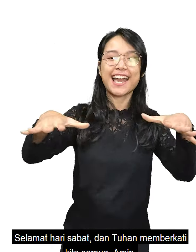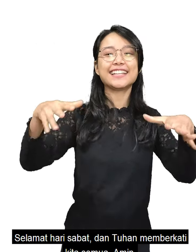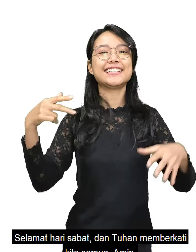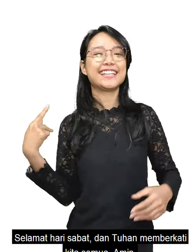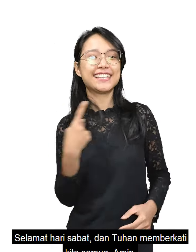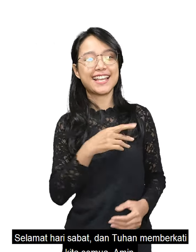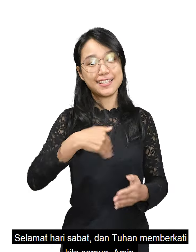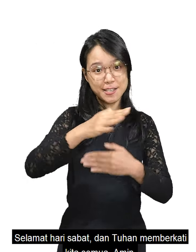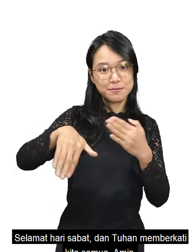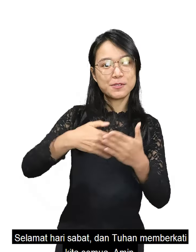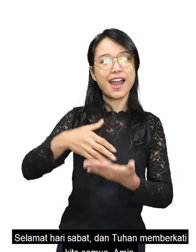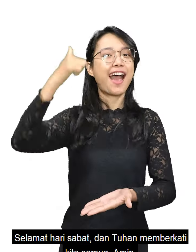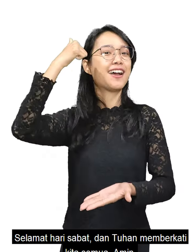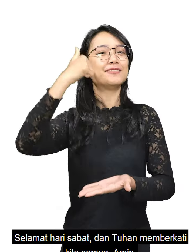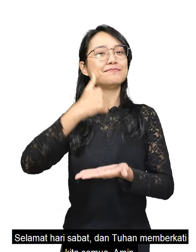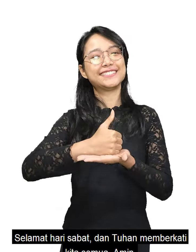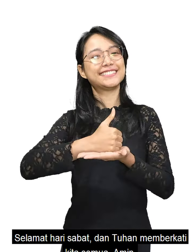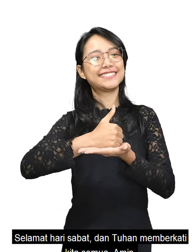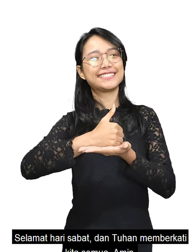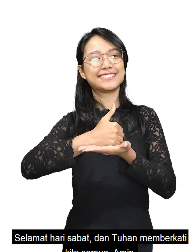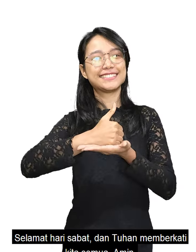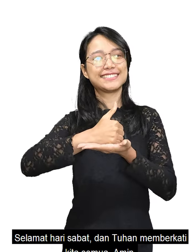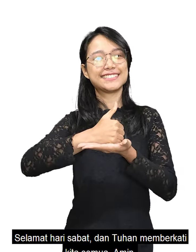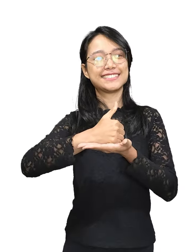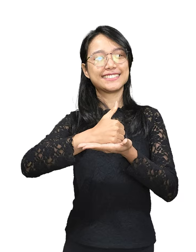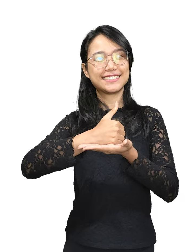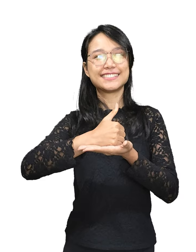sa a amin